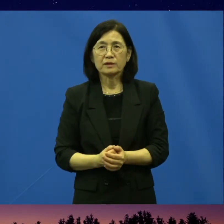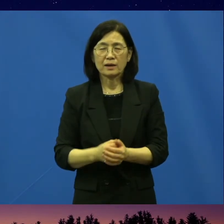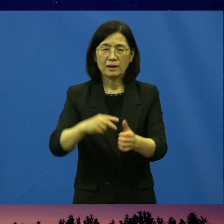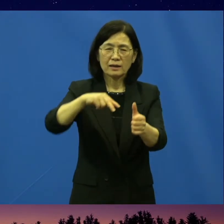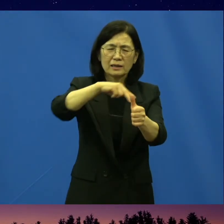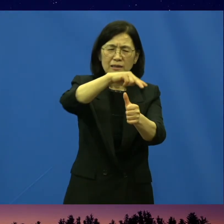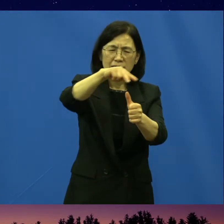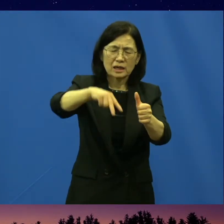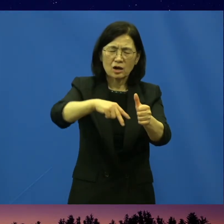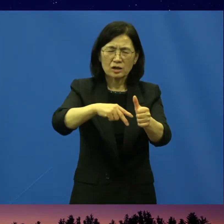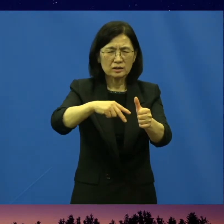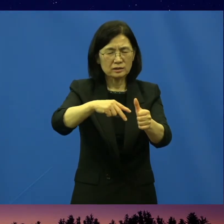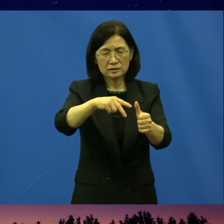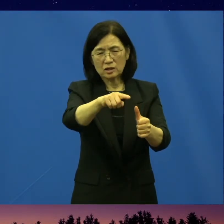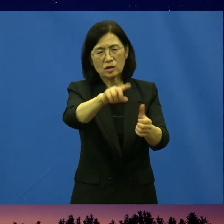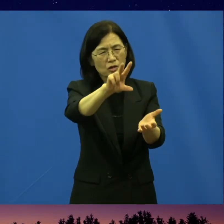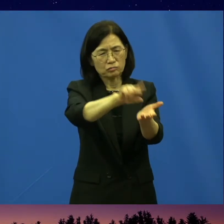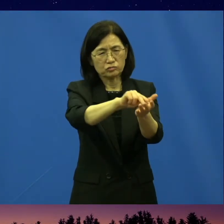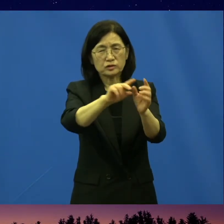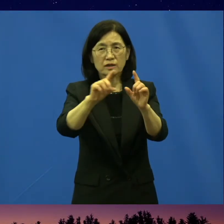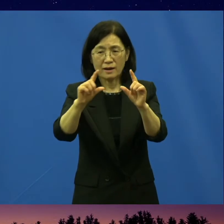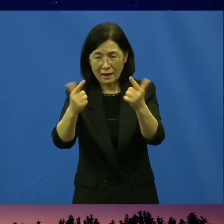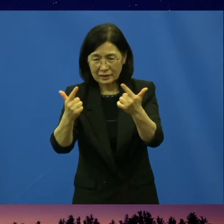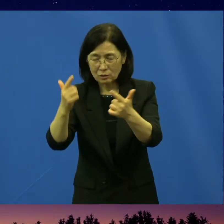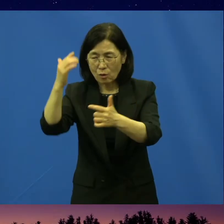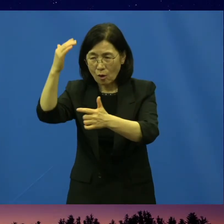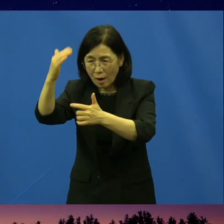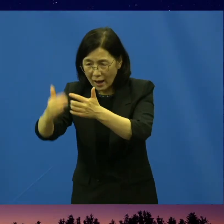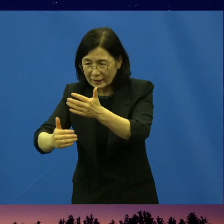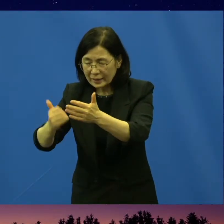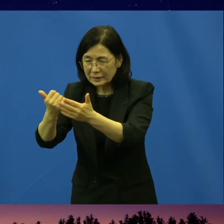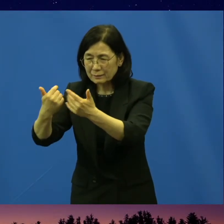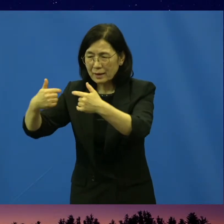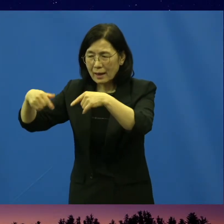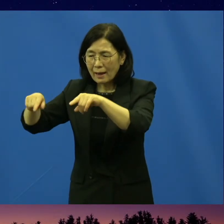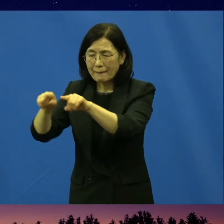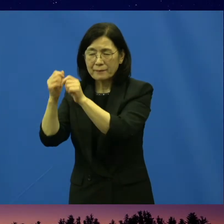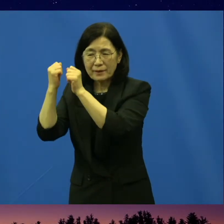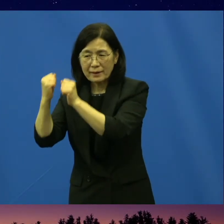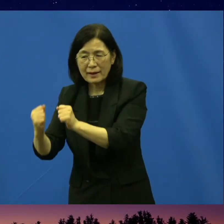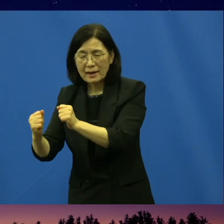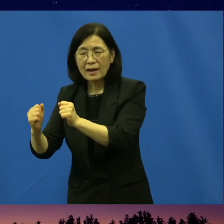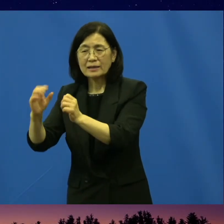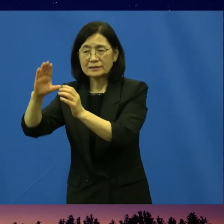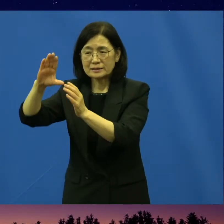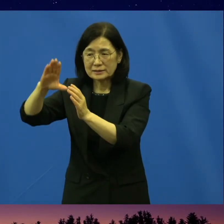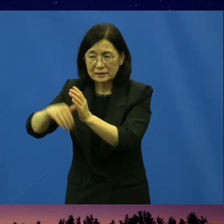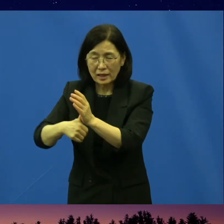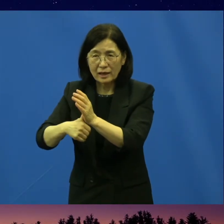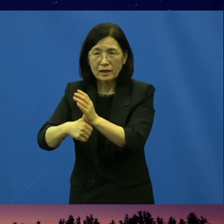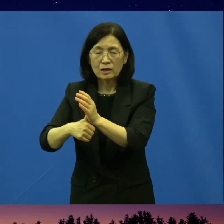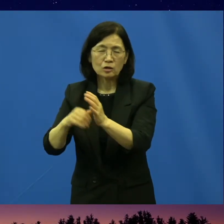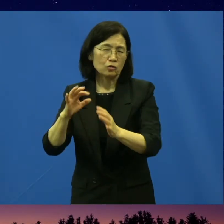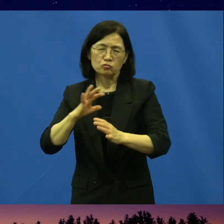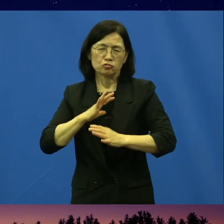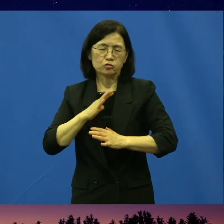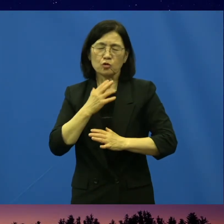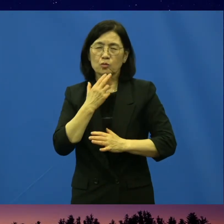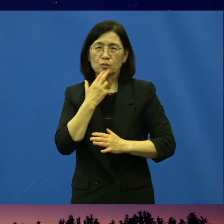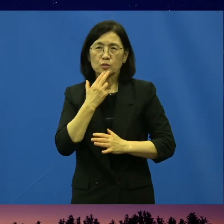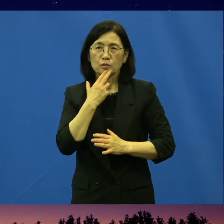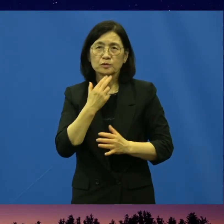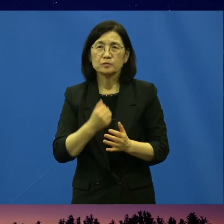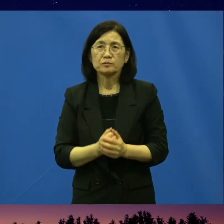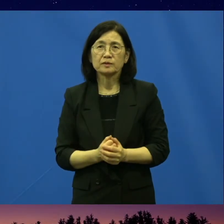두려워할 것이 아닙니다. 하나님이 함께 하시는 상황에 눌리지 않는 거죠. 엘리사가 지금 그런 거예요. 그러니까 상황이